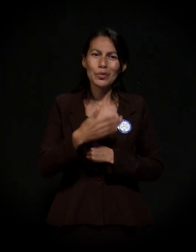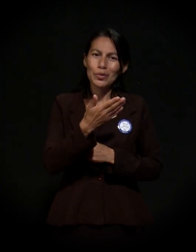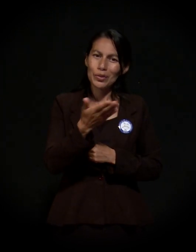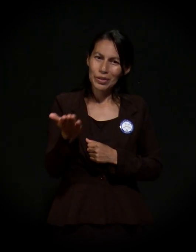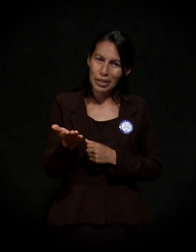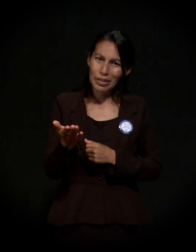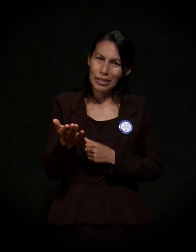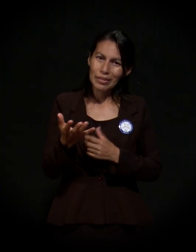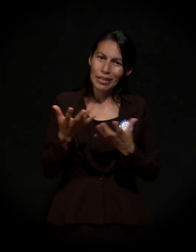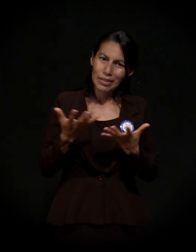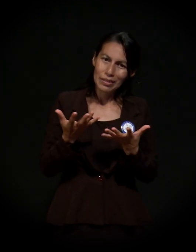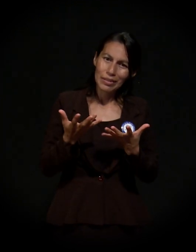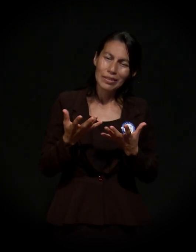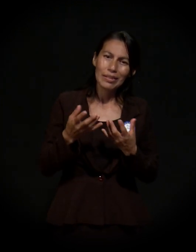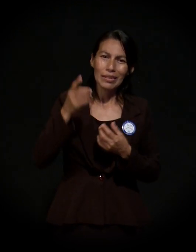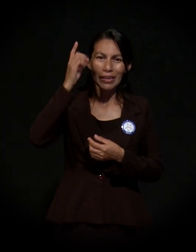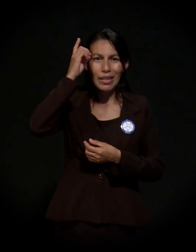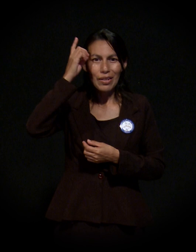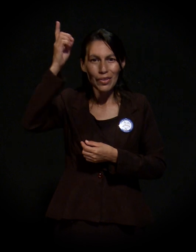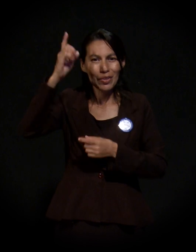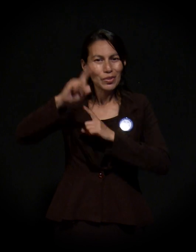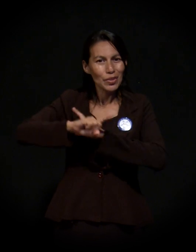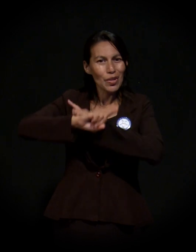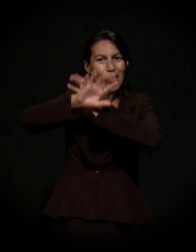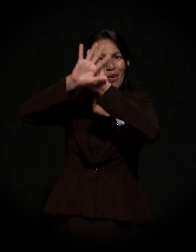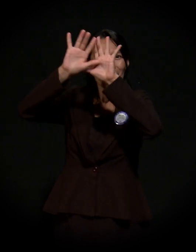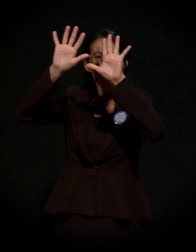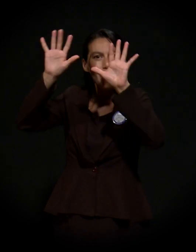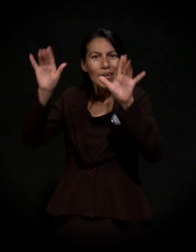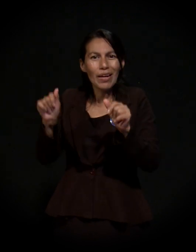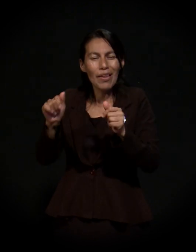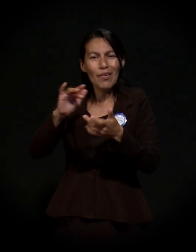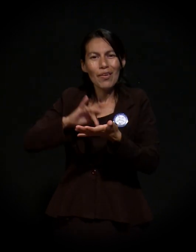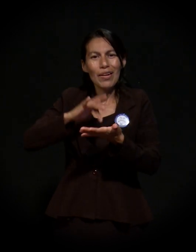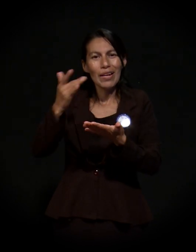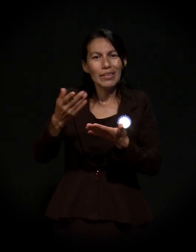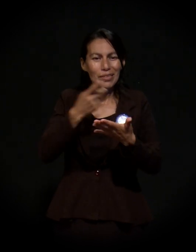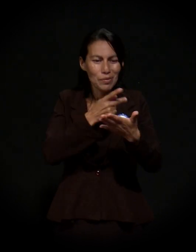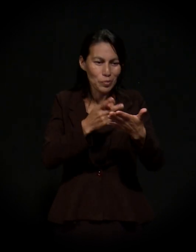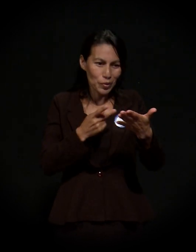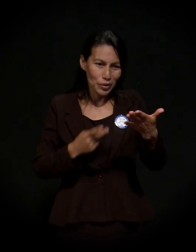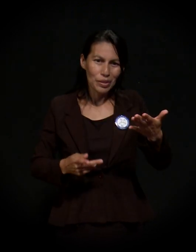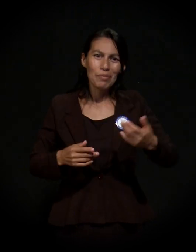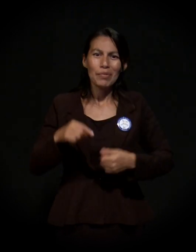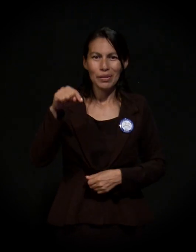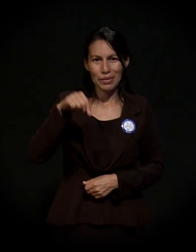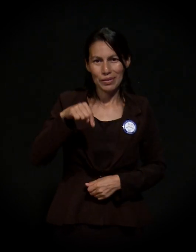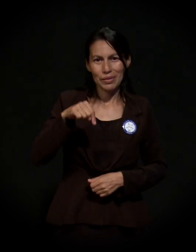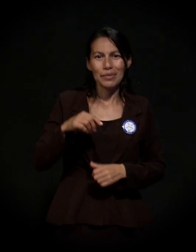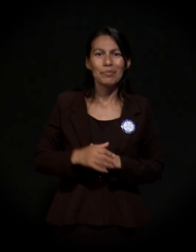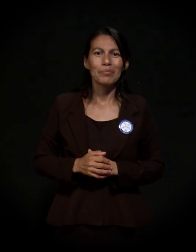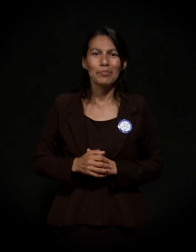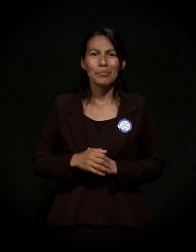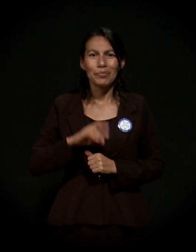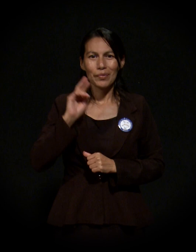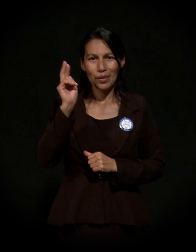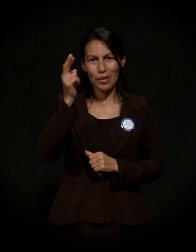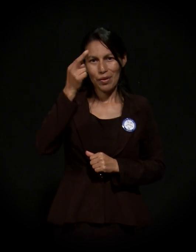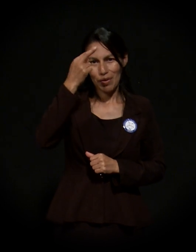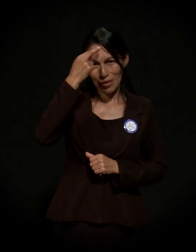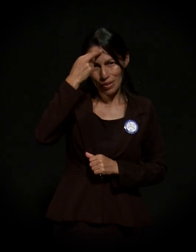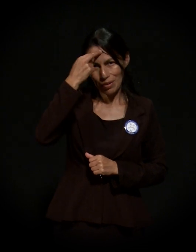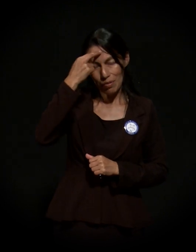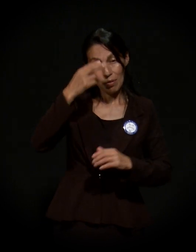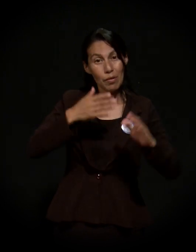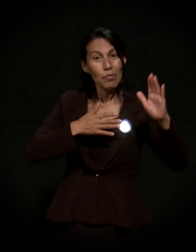hacen posible que Dios pueda ser glorificado a través de este programa. Recuerden que